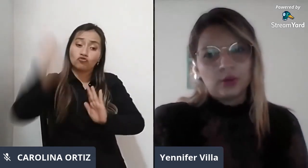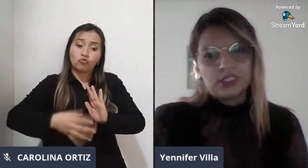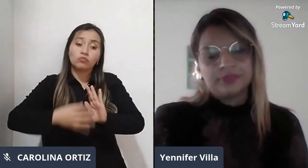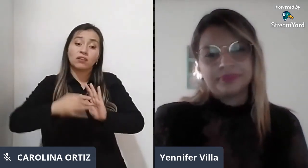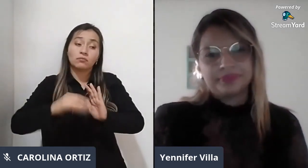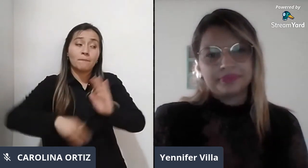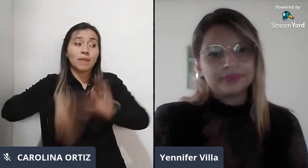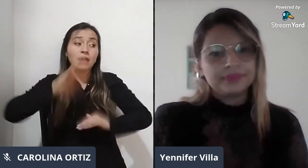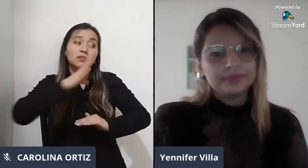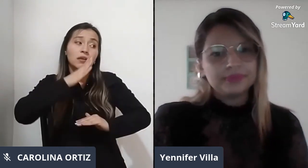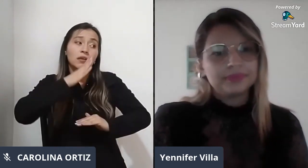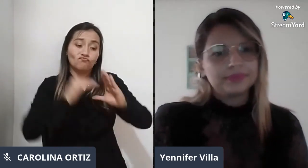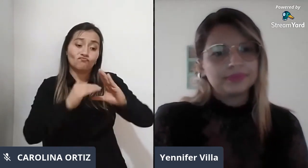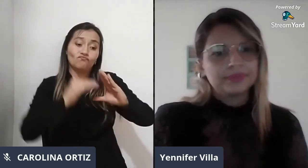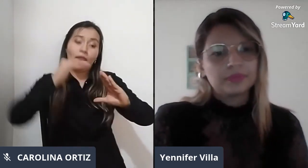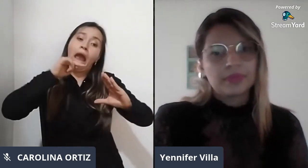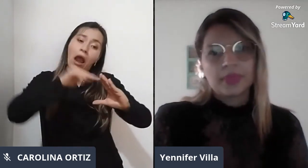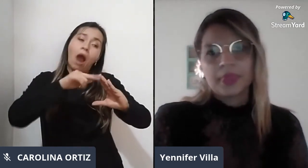Connie.